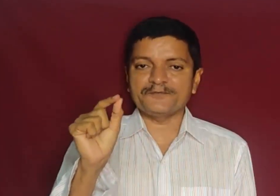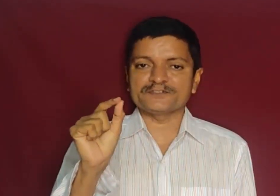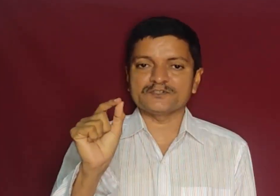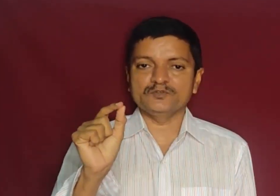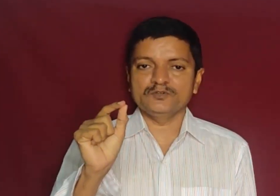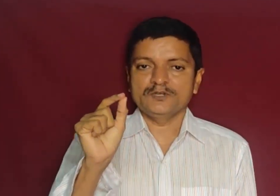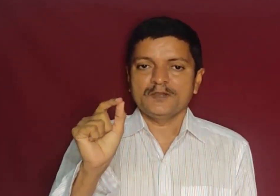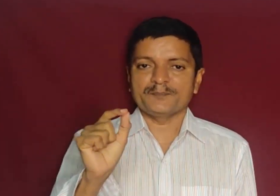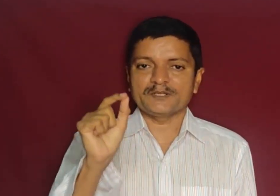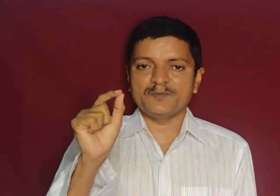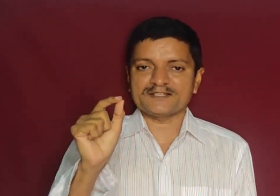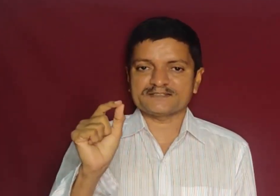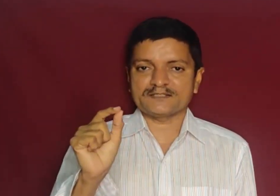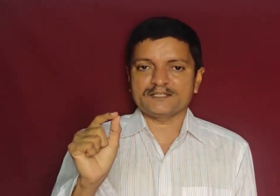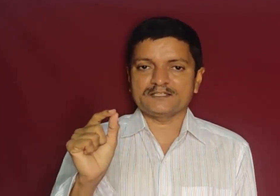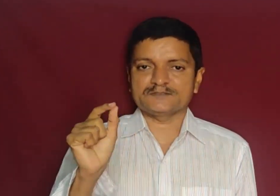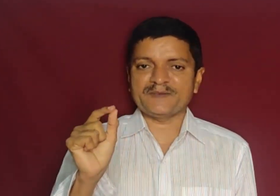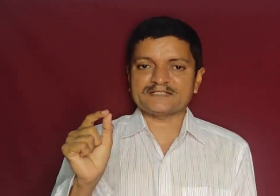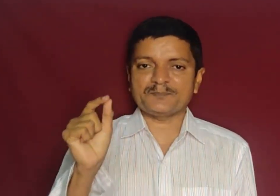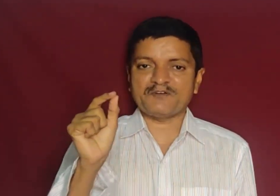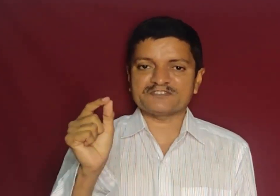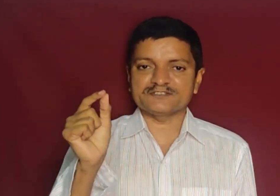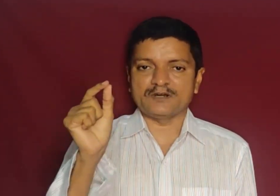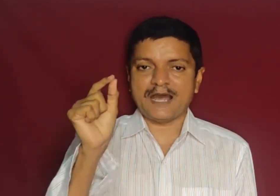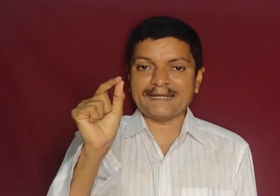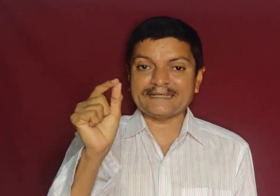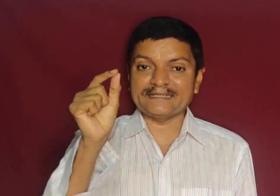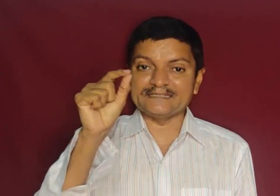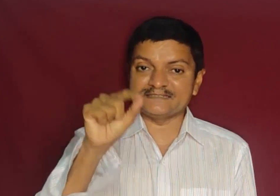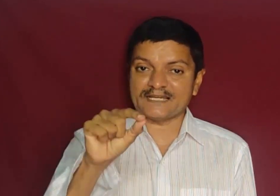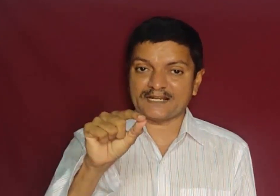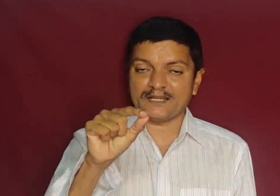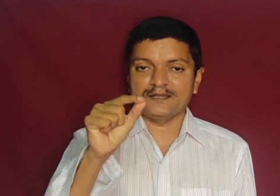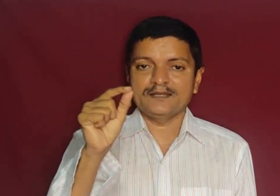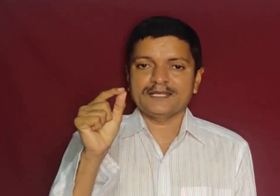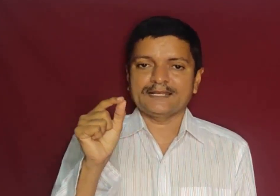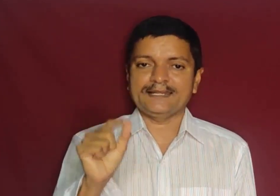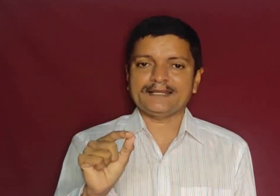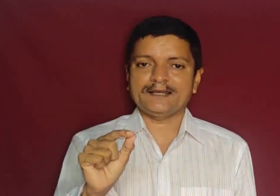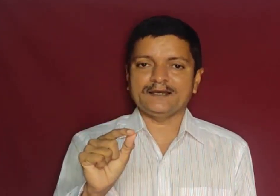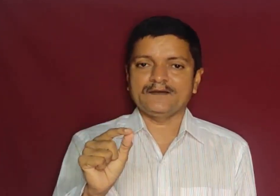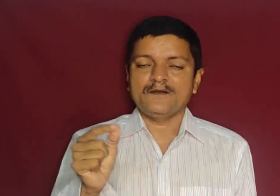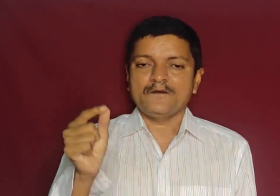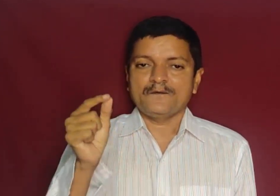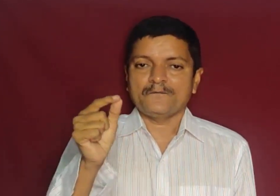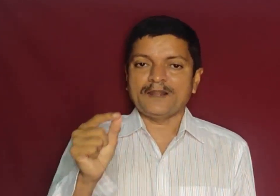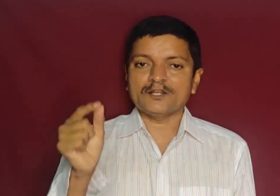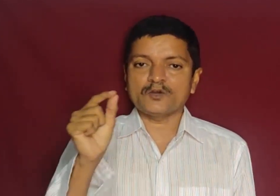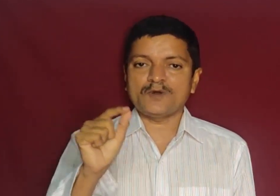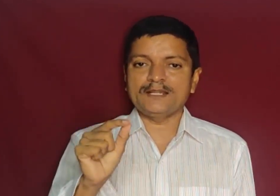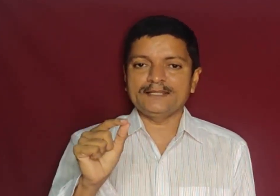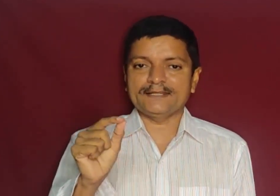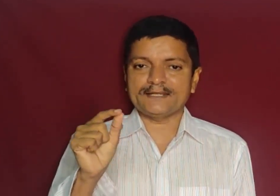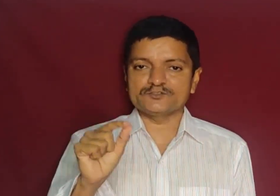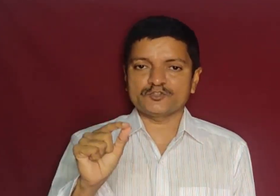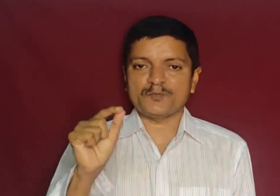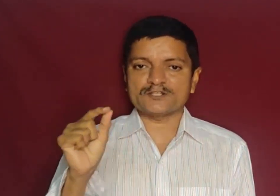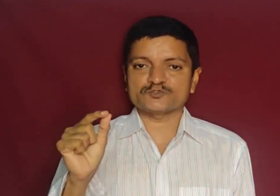కన్ఫ్యూజన్, బిగ్ బాస్ స్పెషల్ పవర్స్ హారిక్ ఇచ్చారా లేక వాళ్ళలో వాళ్లే నిర్ణయించుకుని